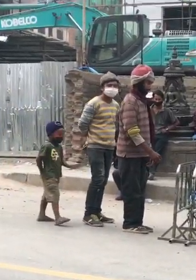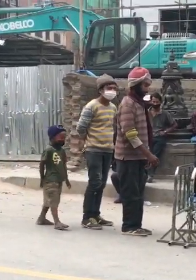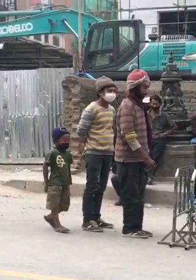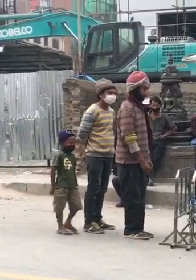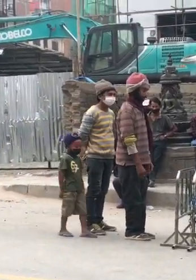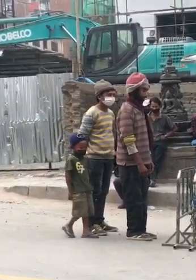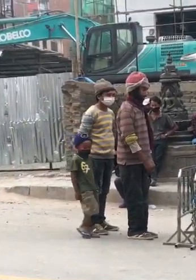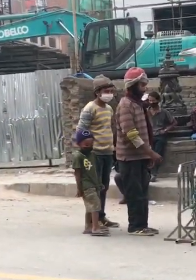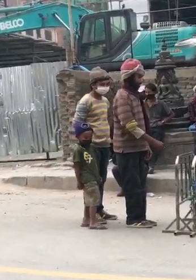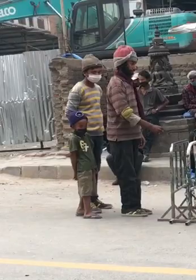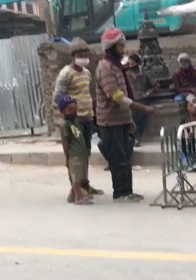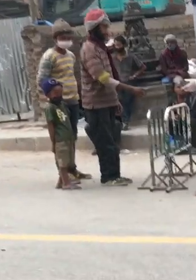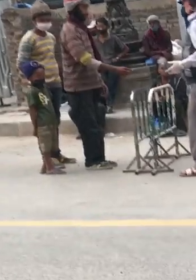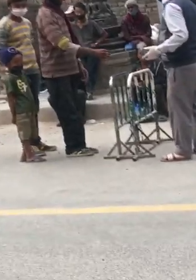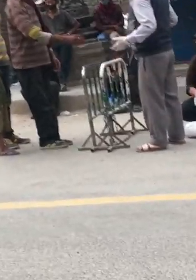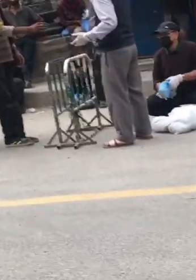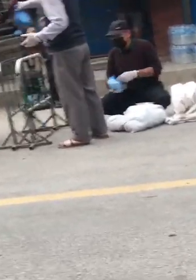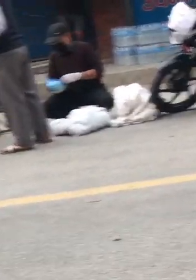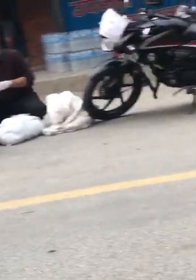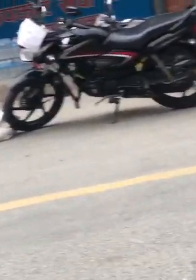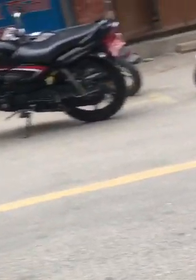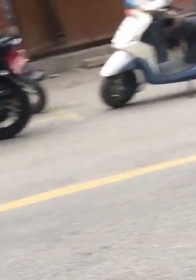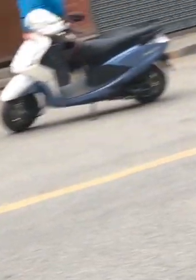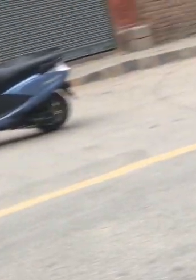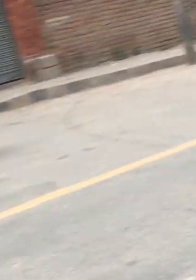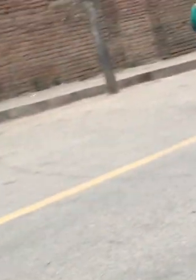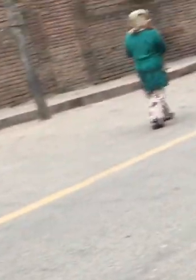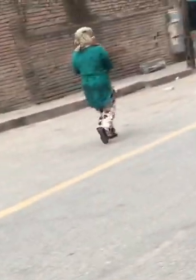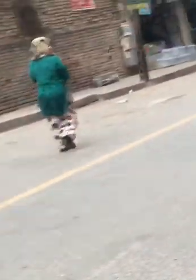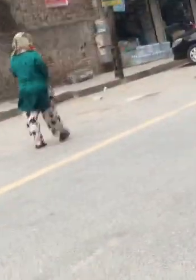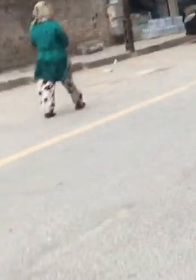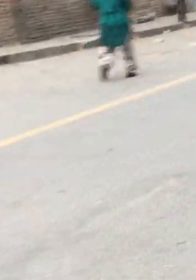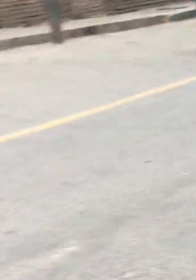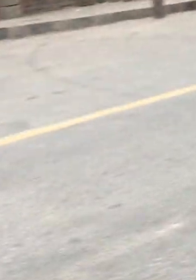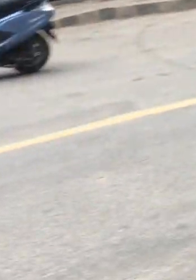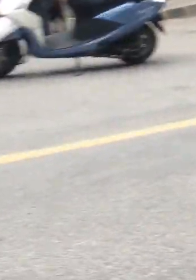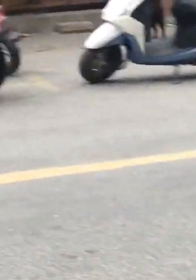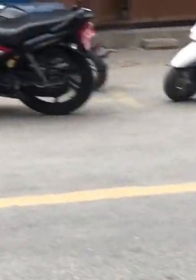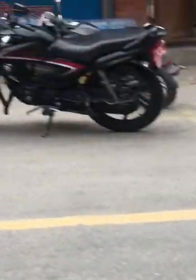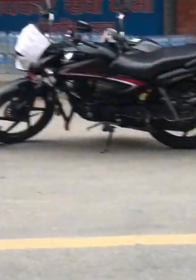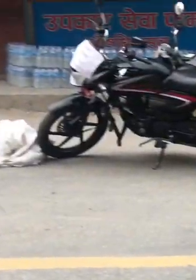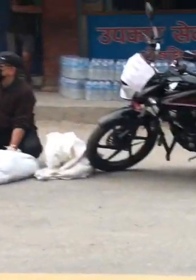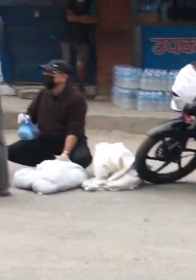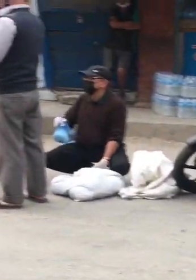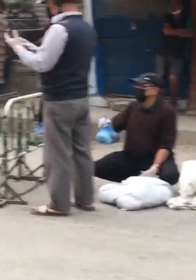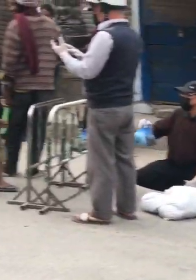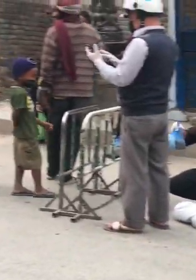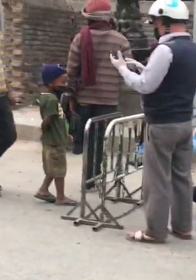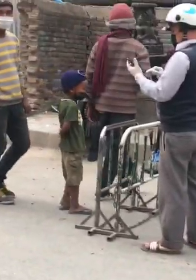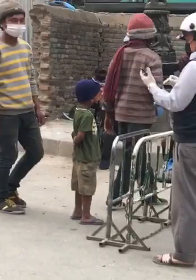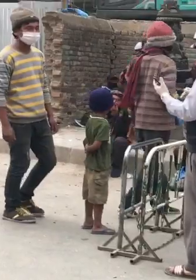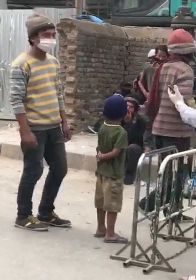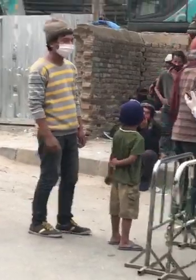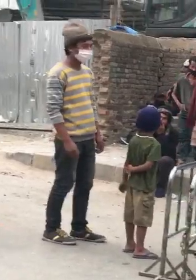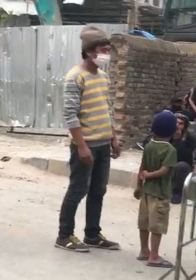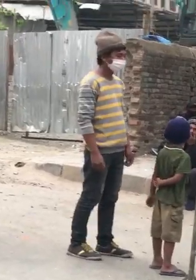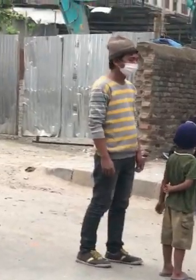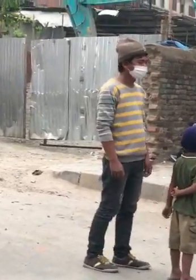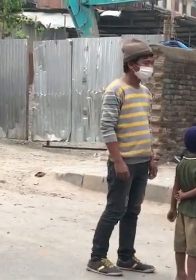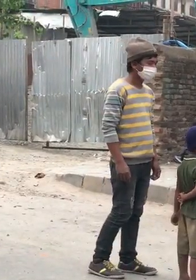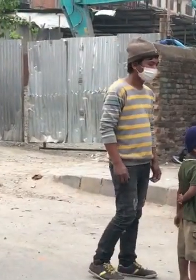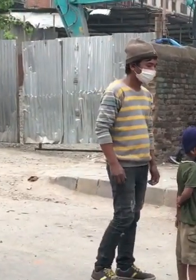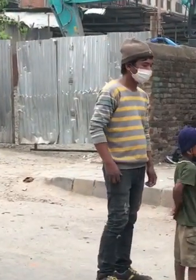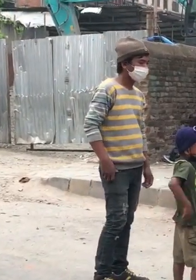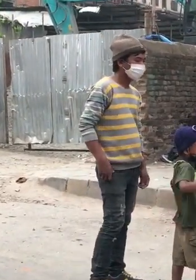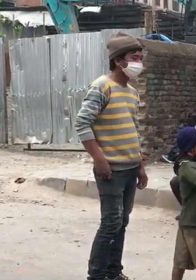विज्ञहरूले यसअघि नै बताइसकेका छन्। आइतबार ऱ्यापिड टेस्टमा पोजिटिभ देखिएकी बागलुङकी एक महिलाको सोमबार पोखरा गरिएको PCR टेस्टमा